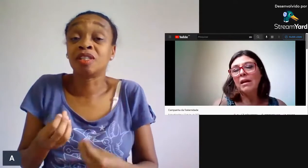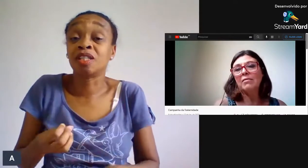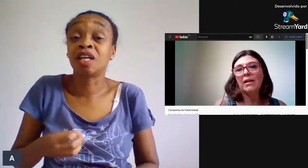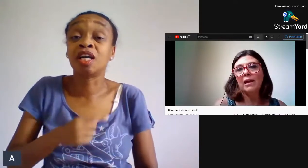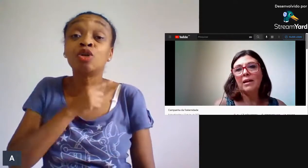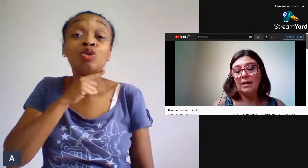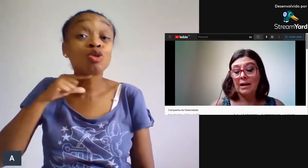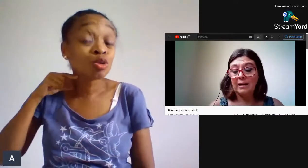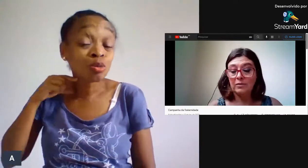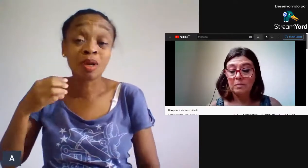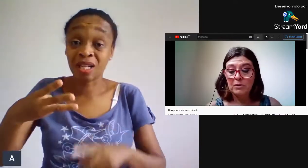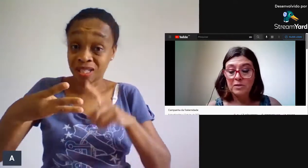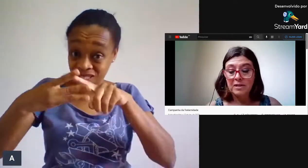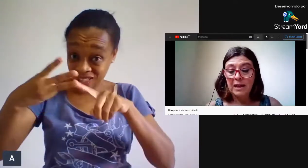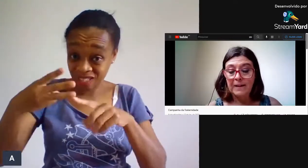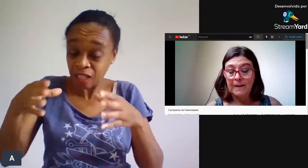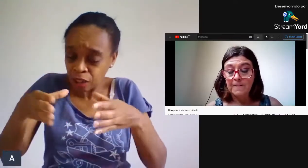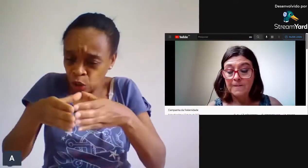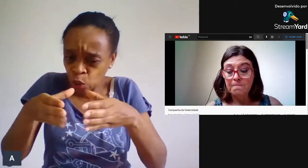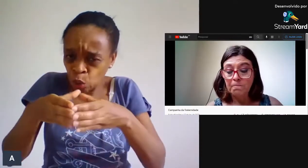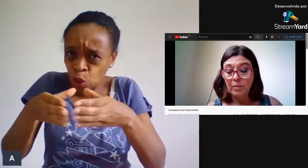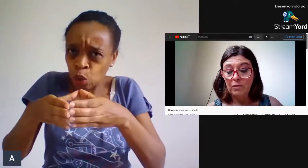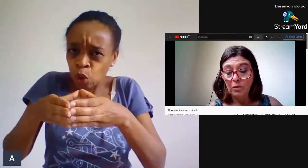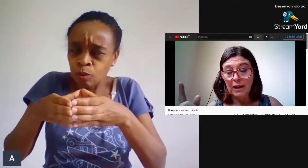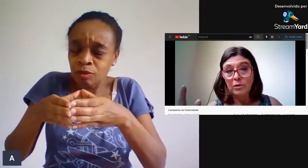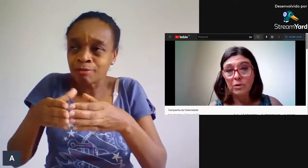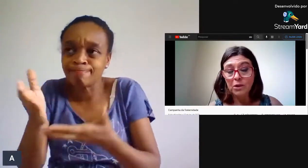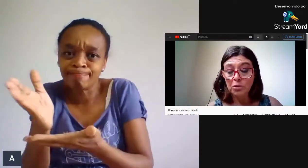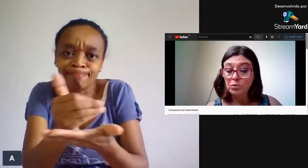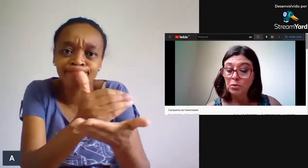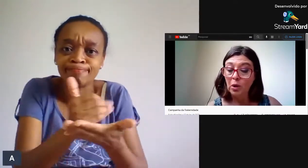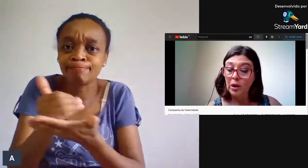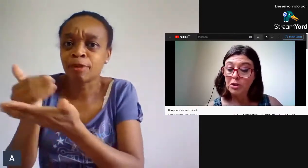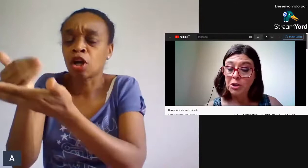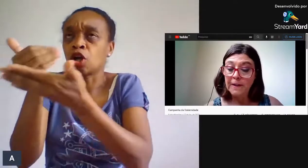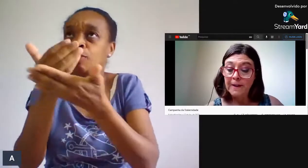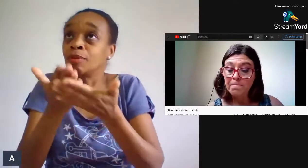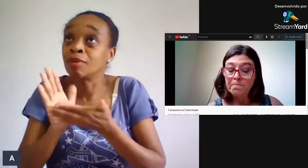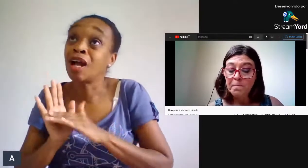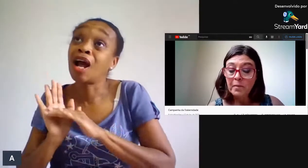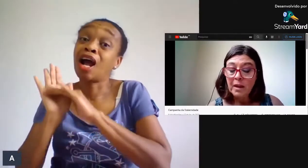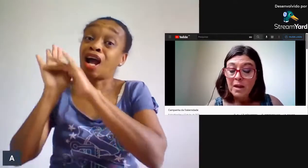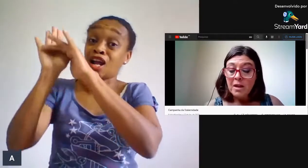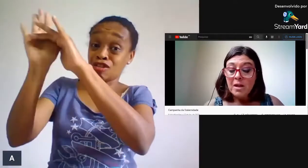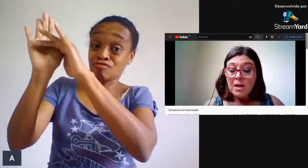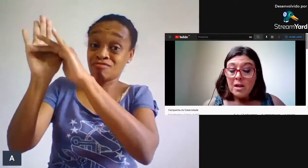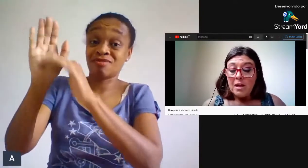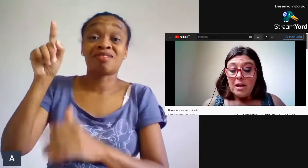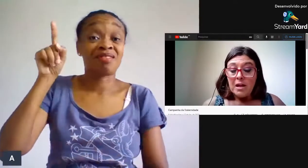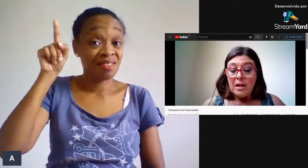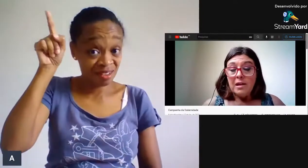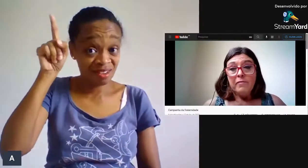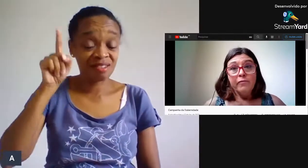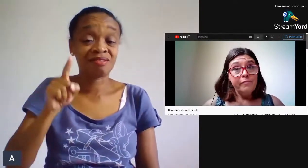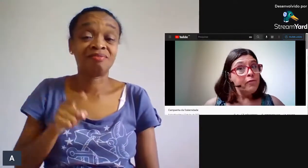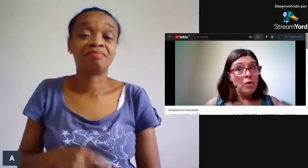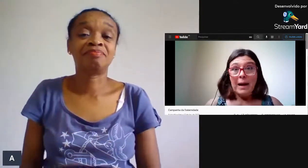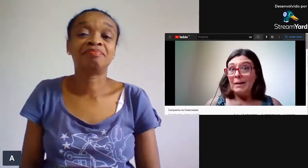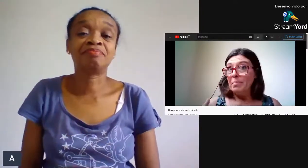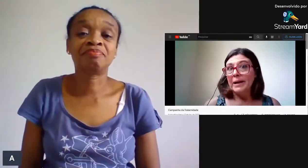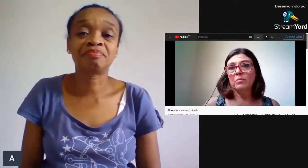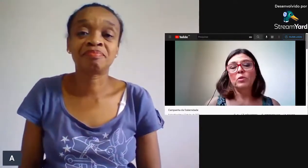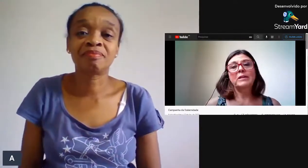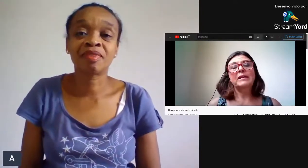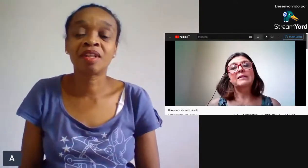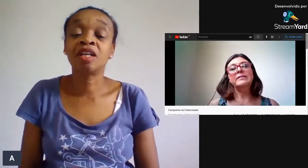para atender as pessoas carentes. Isso lá no Rio Grande do Norte, né? E foi